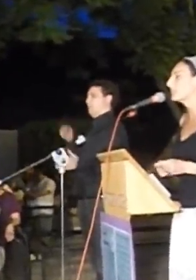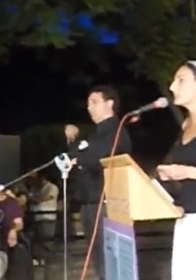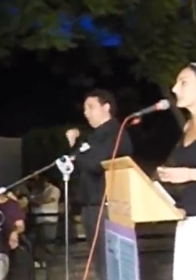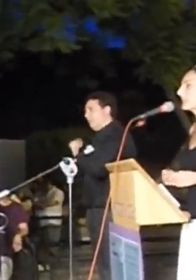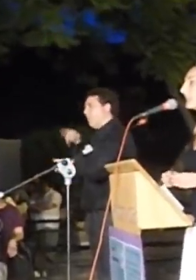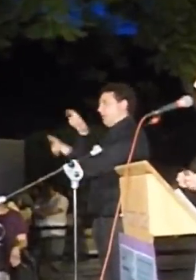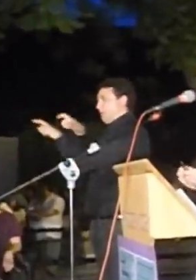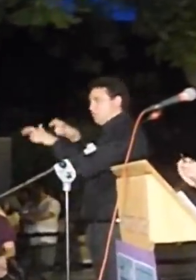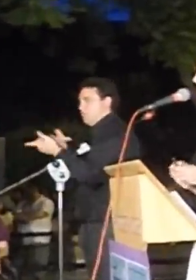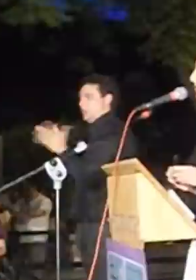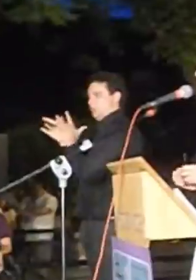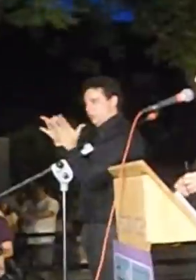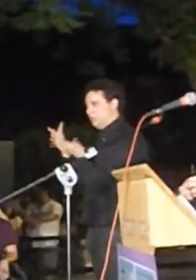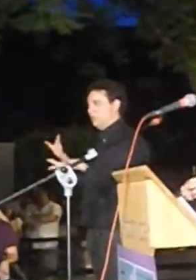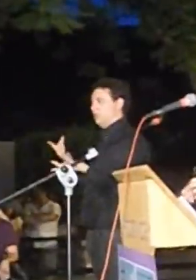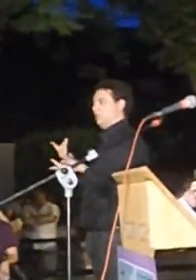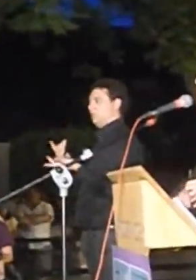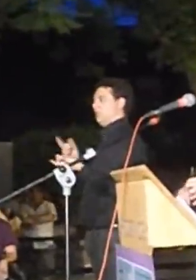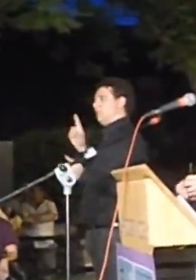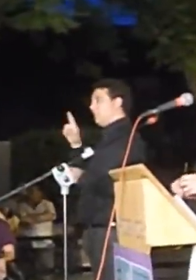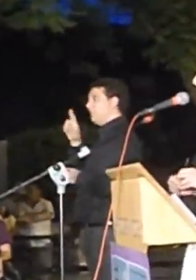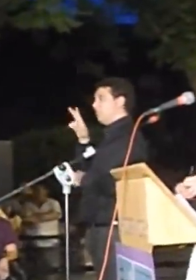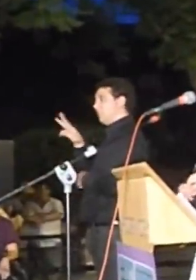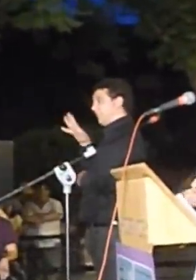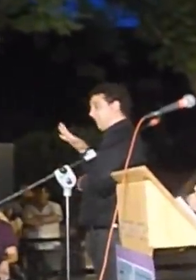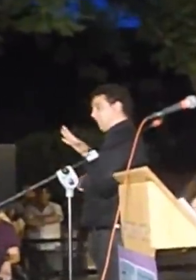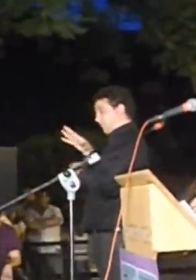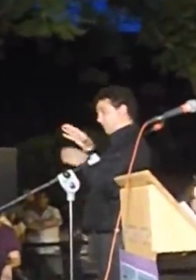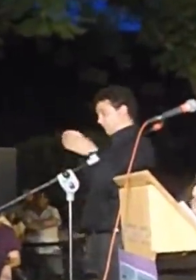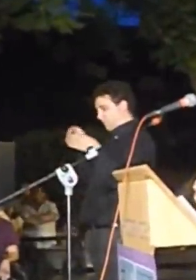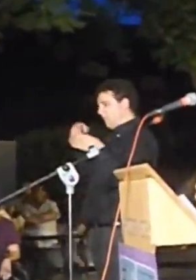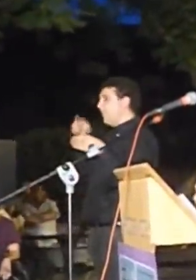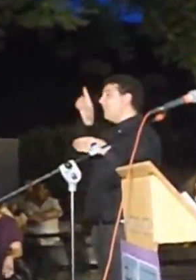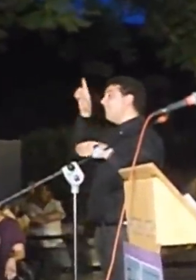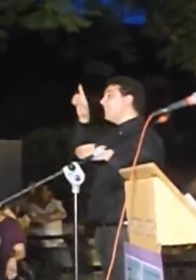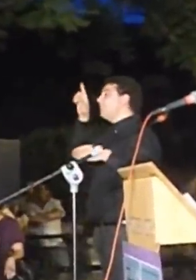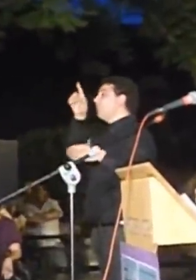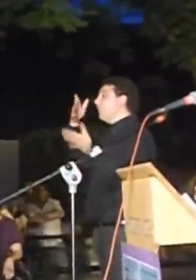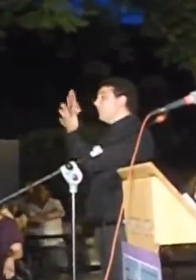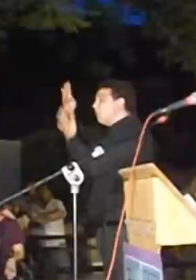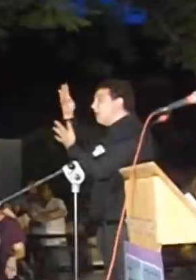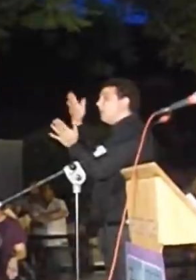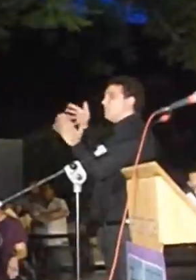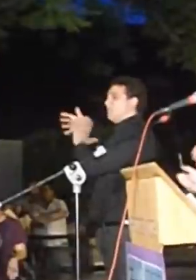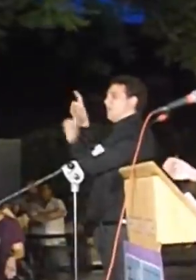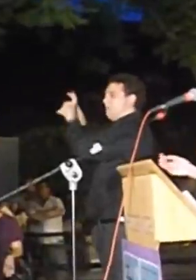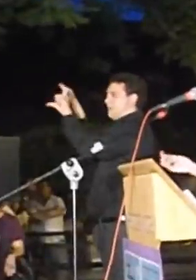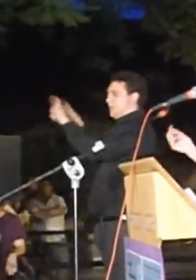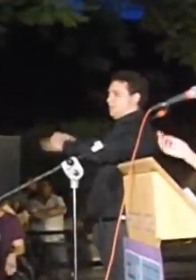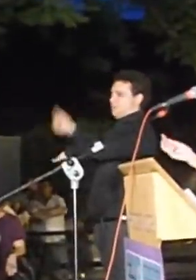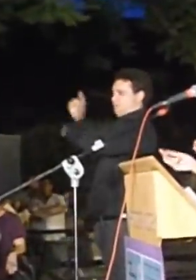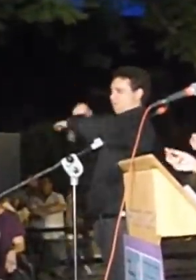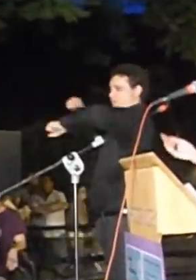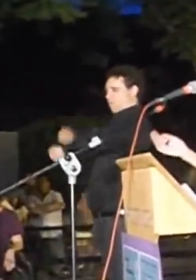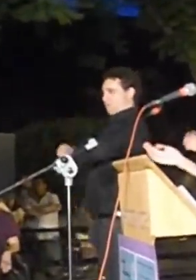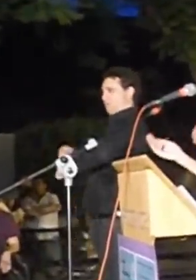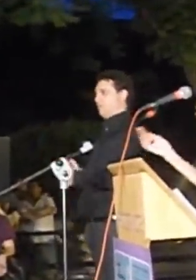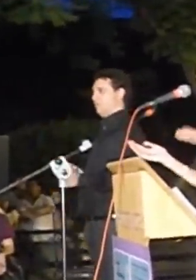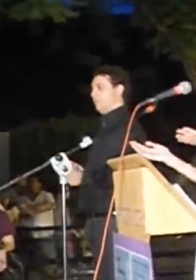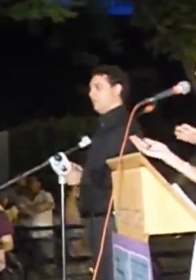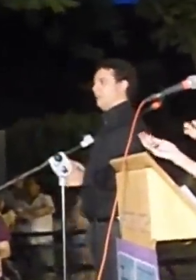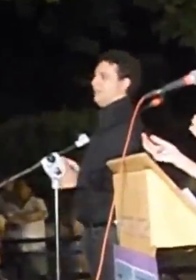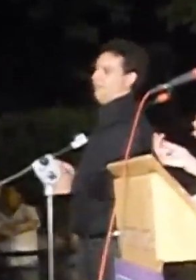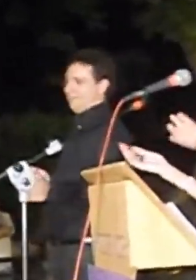organizaciones etc dees nu eran grandes corporaciones entonces ahí se ve el